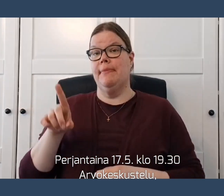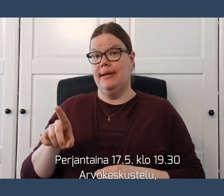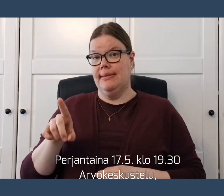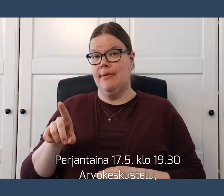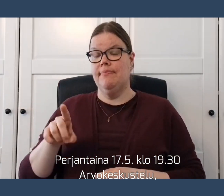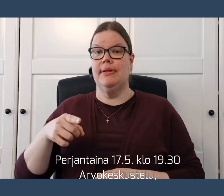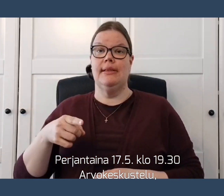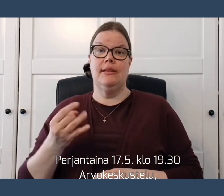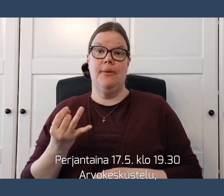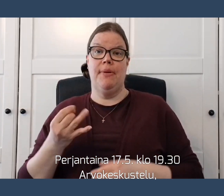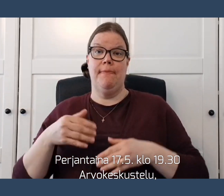Perjantaina